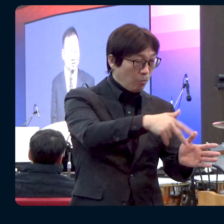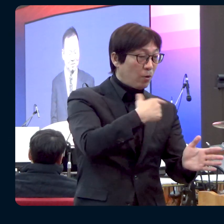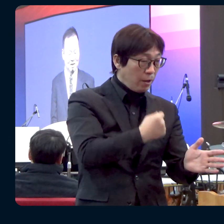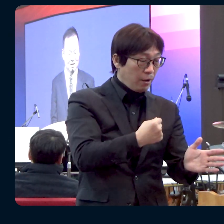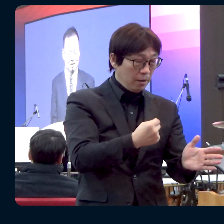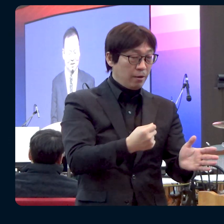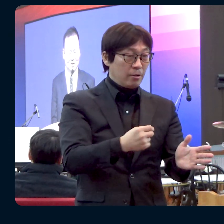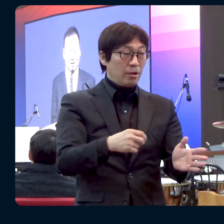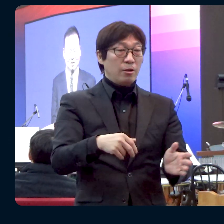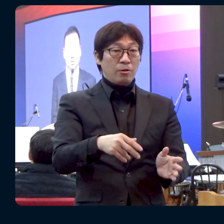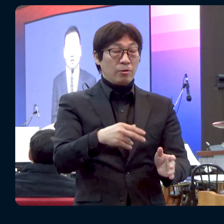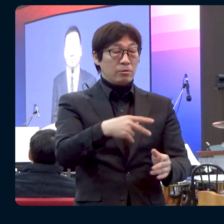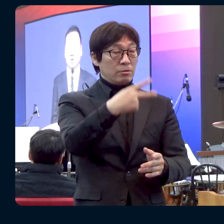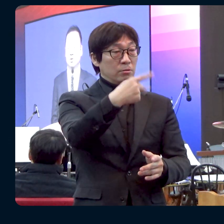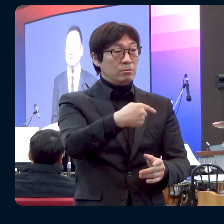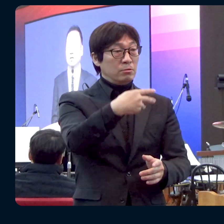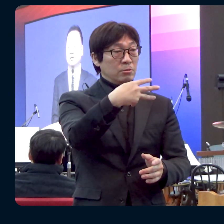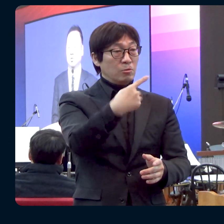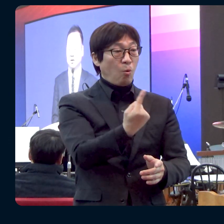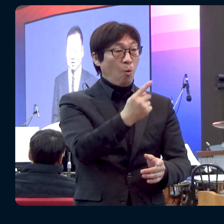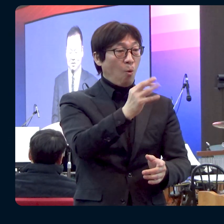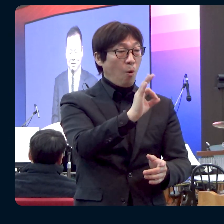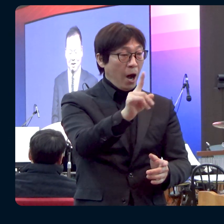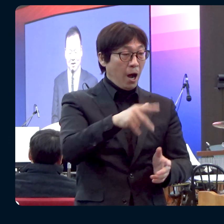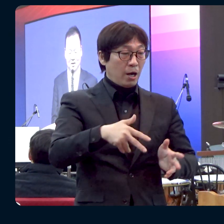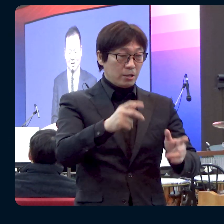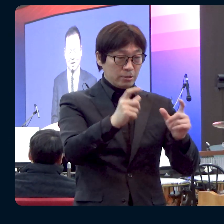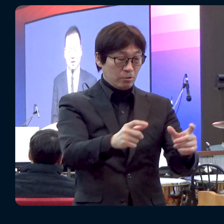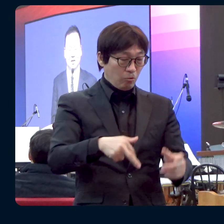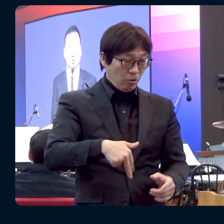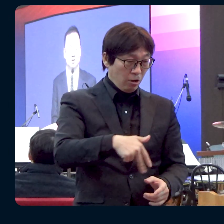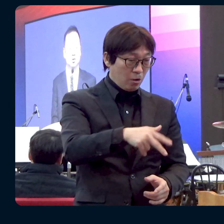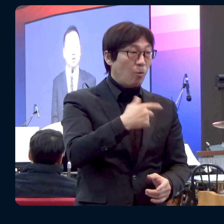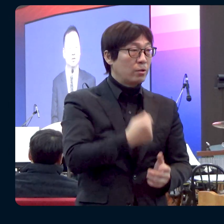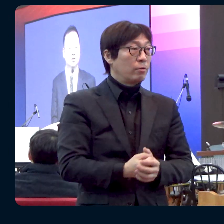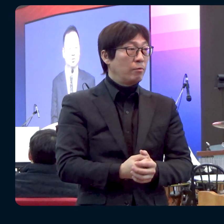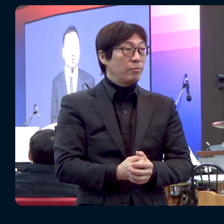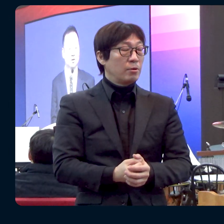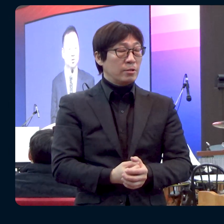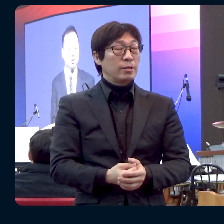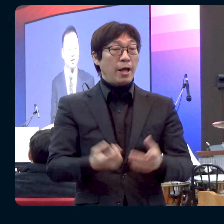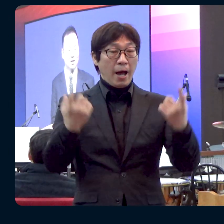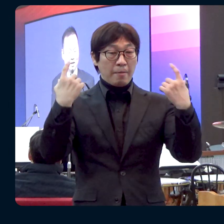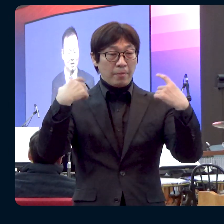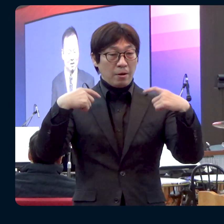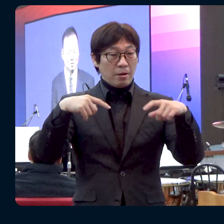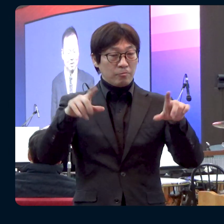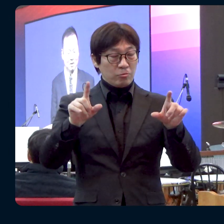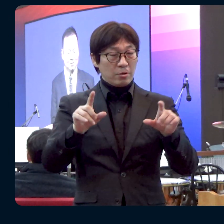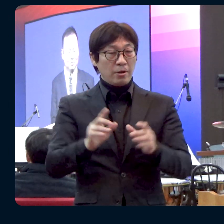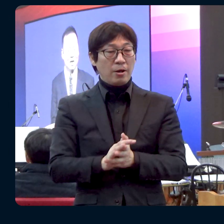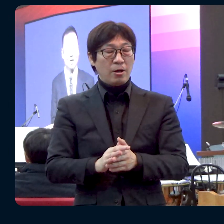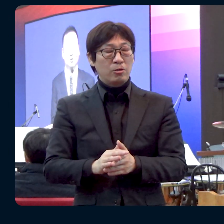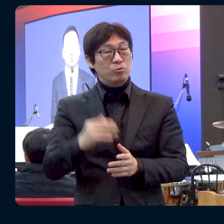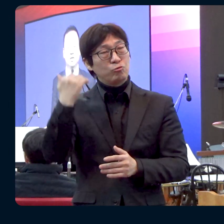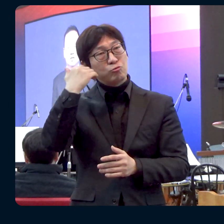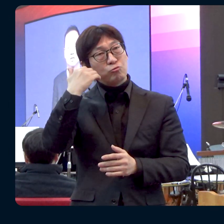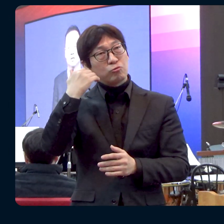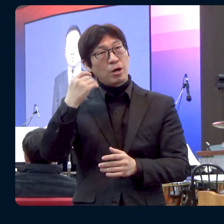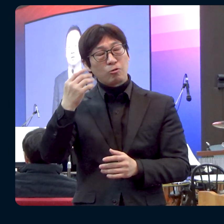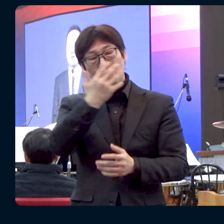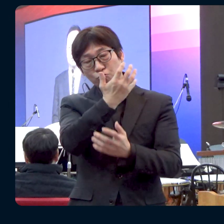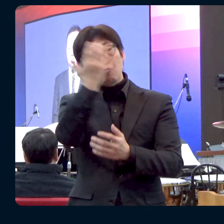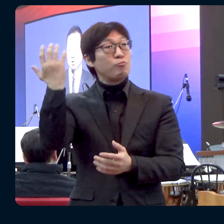드로아로 갔습니다. 어느 날 밤 환상을 보게 되었는데 이곳으로 와서 우리를 도와달라라고 하는